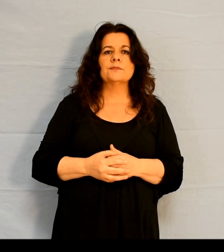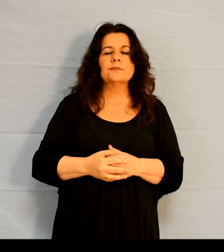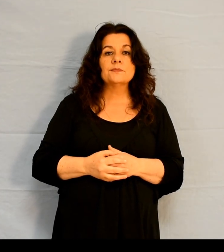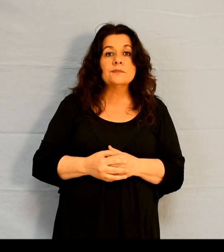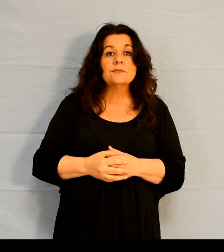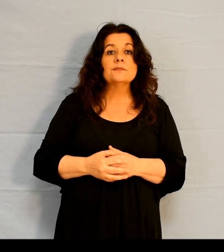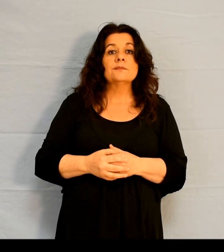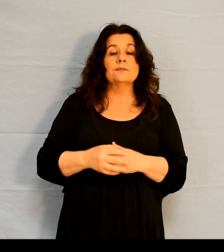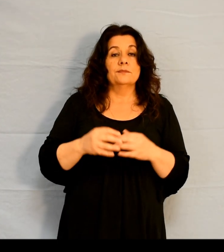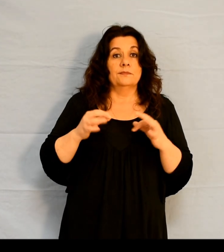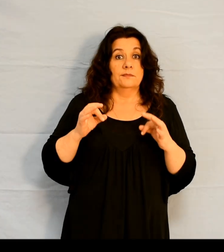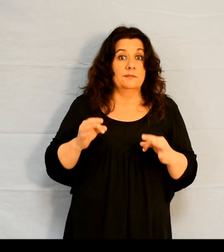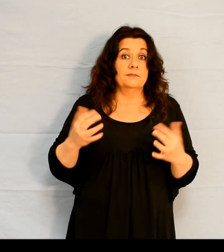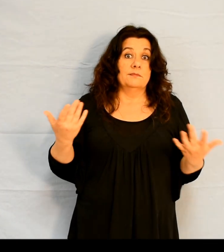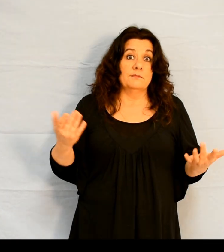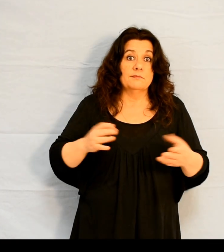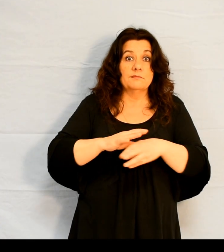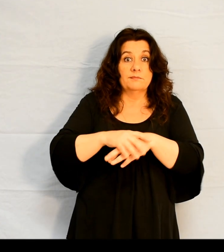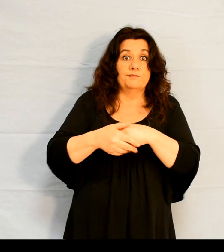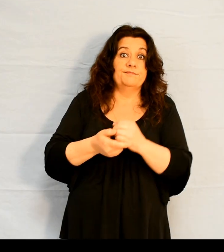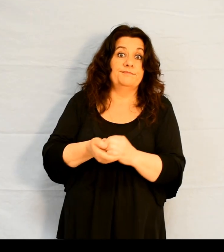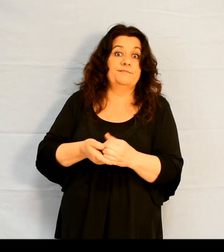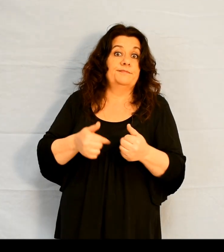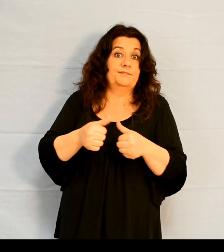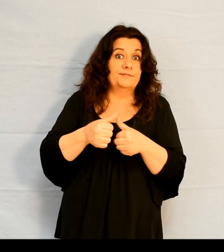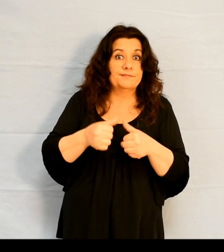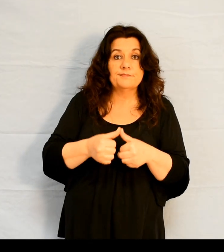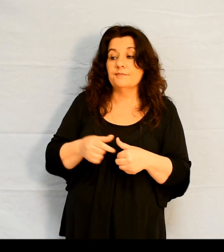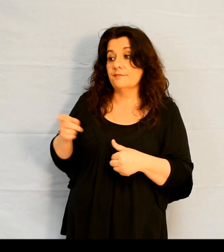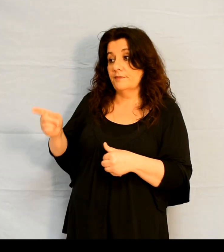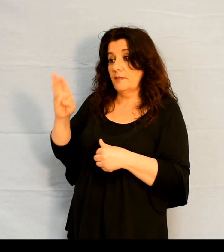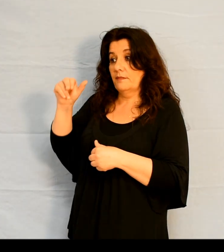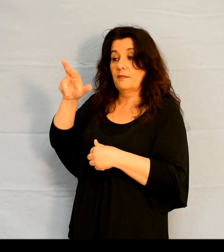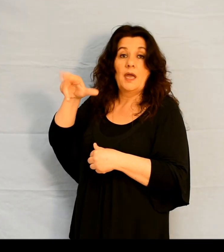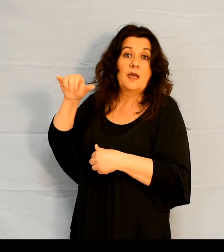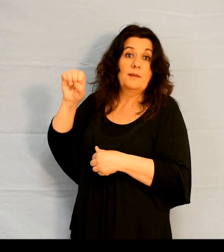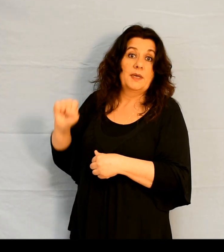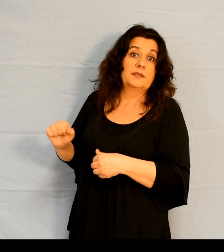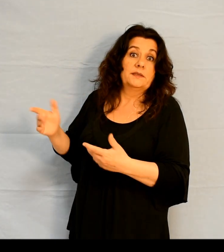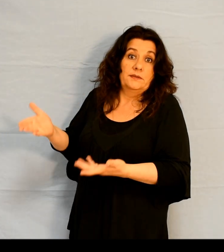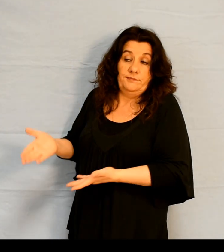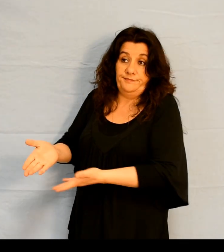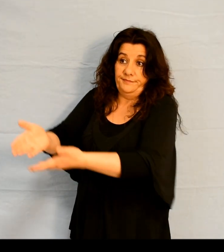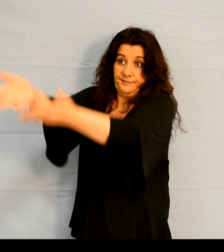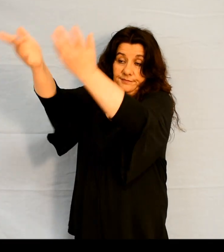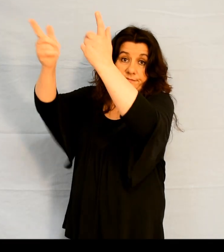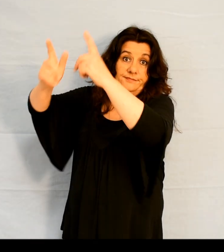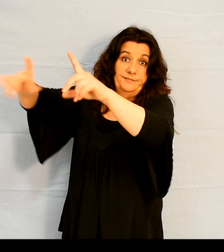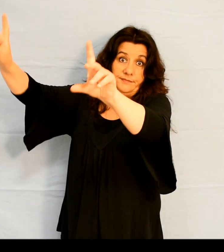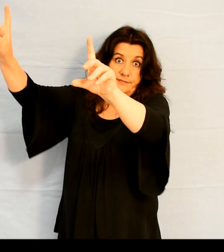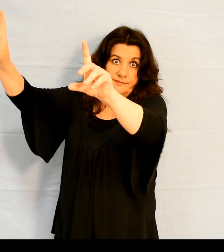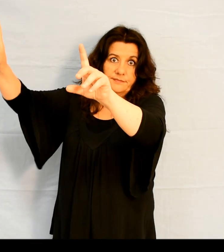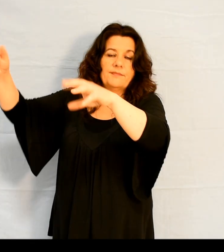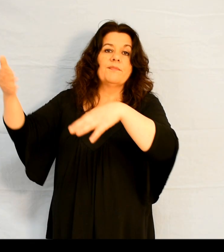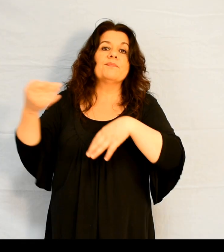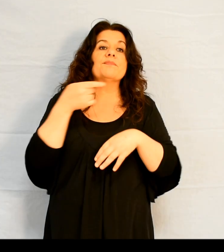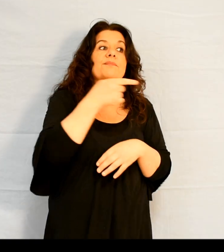Alors il relâcha Barabbas. Quant à Jésus, il le fit flageller et il le livra pour qu'il